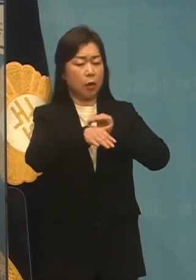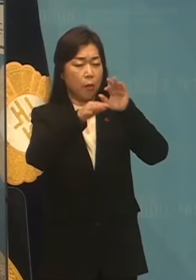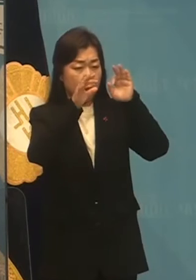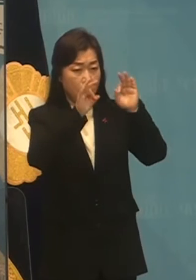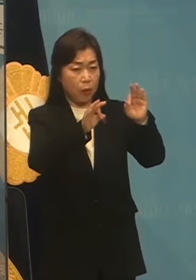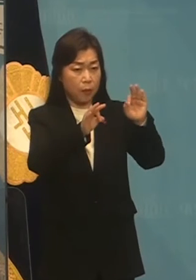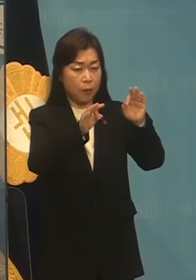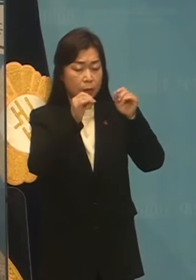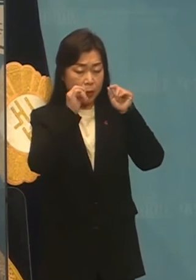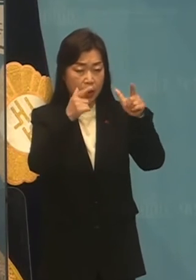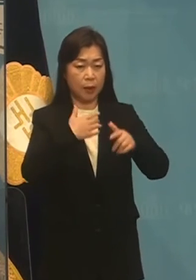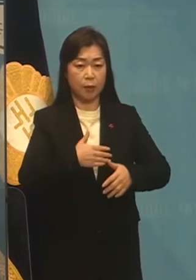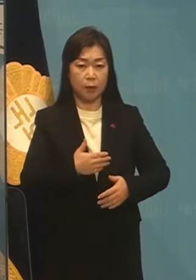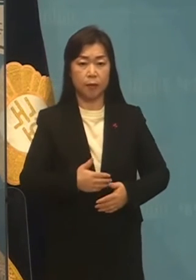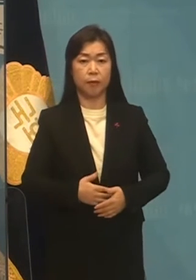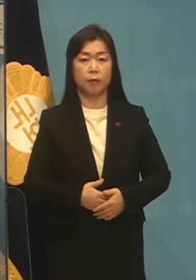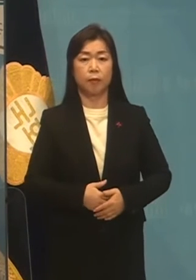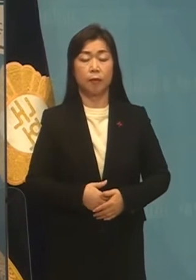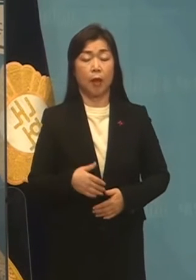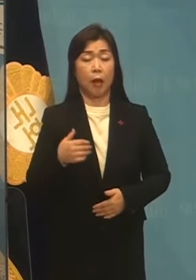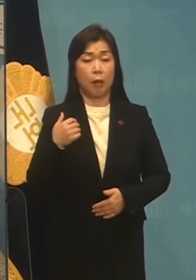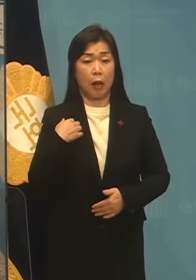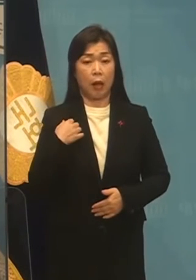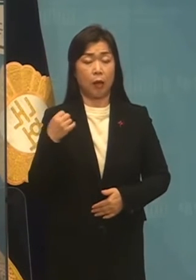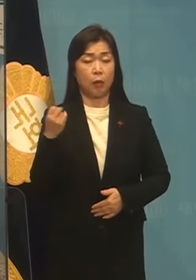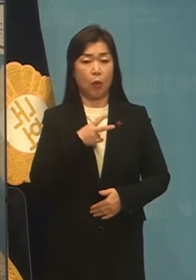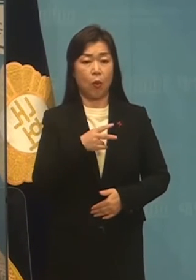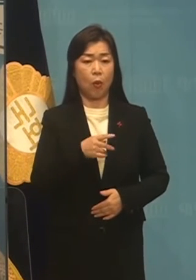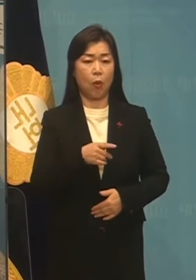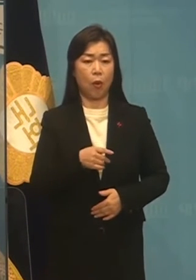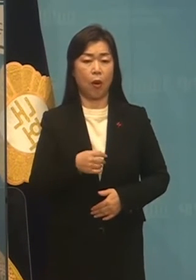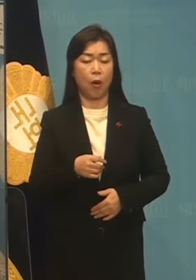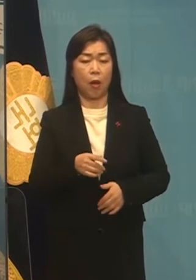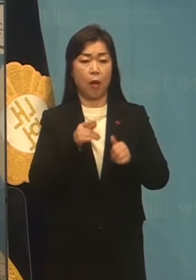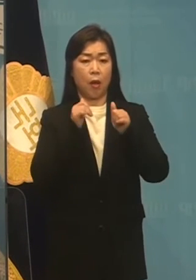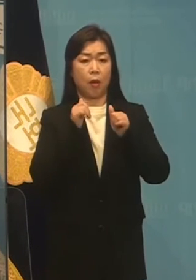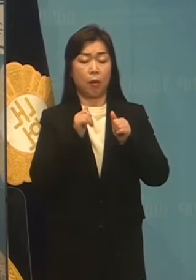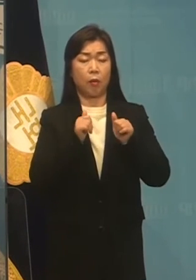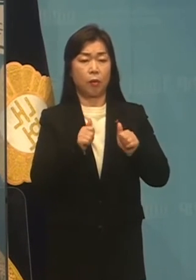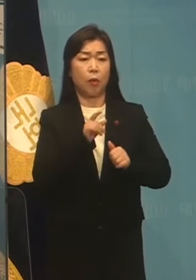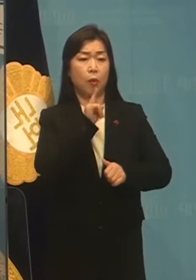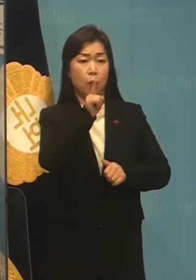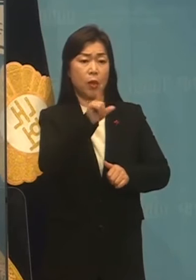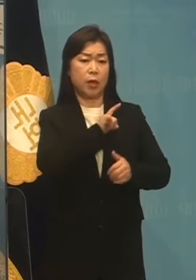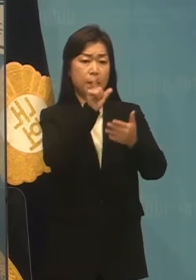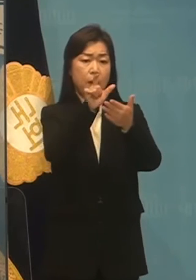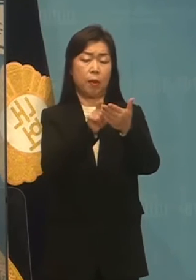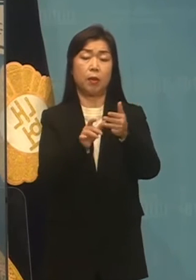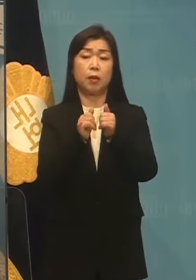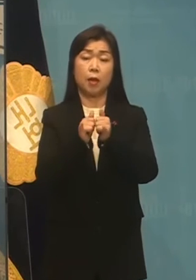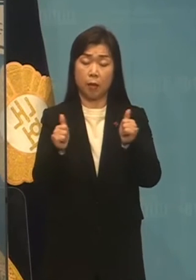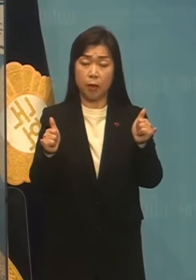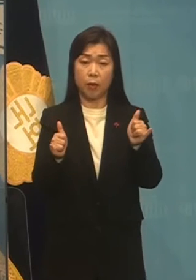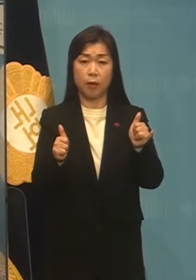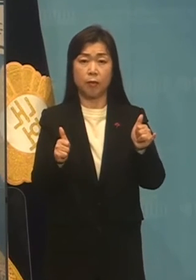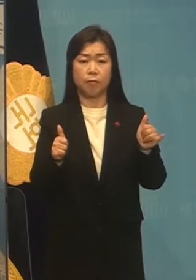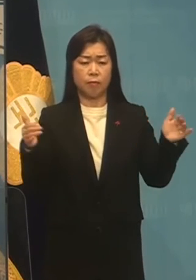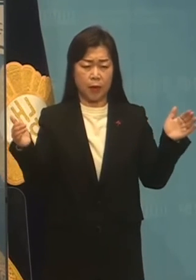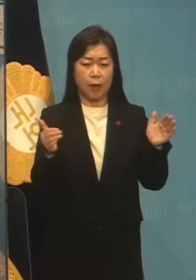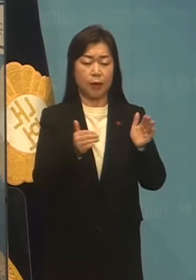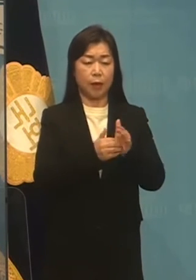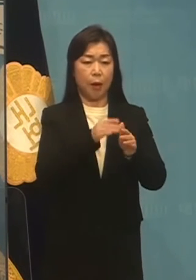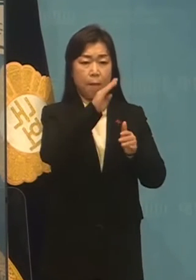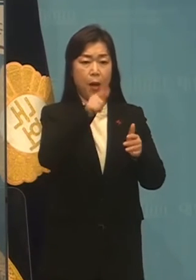수칙입니다. 저와 피고발인 측은 끝까지 박형준 입시 부정에 대한